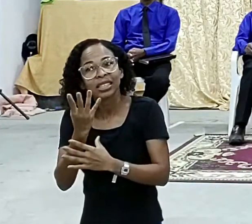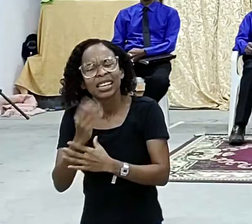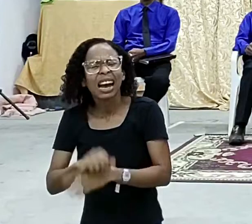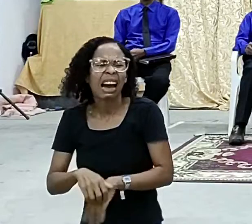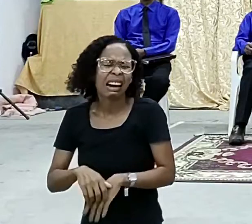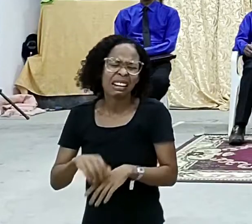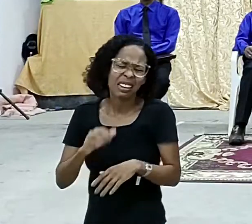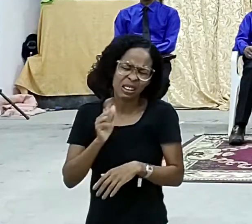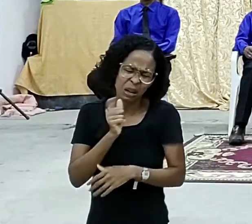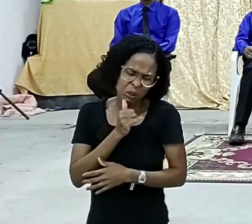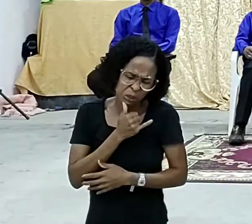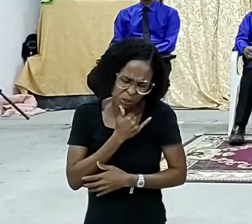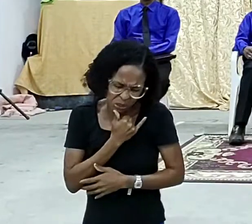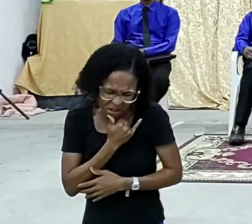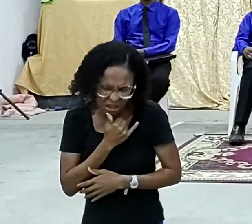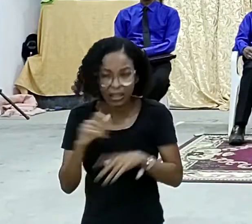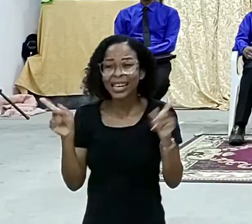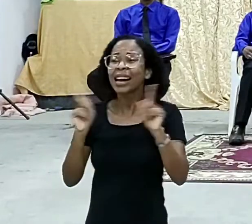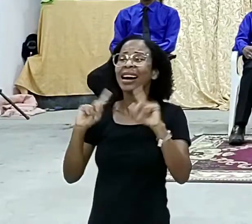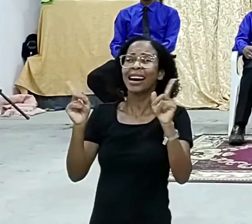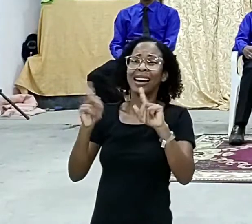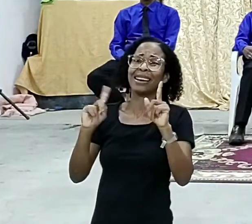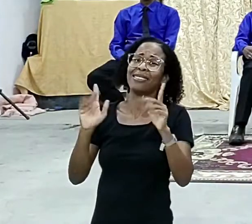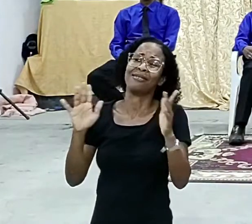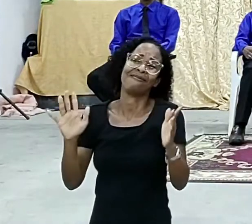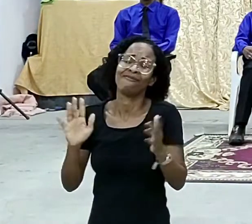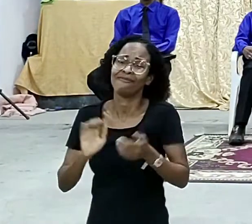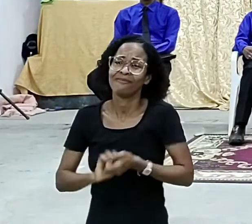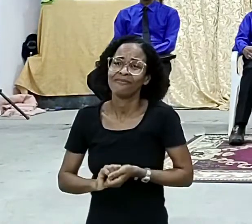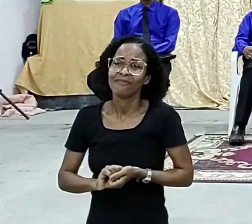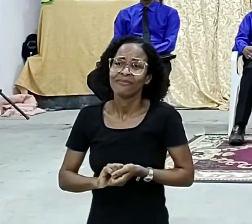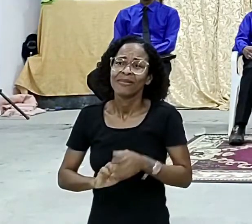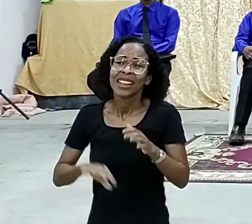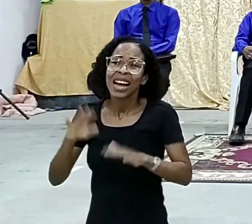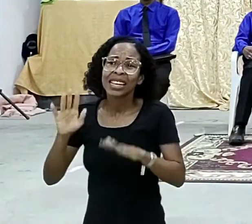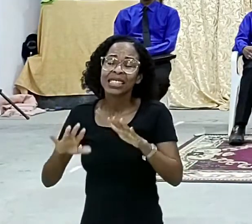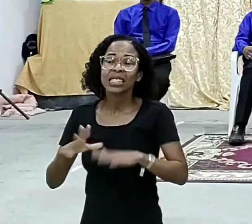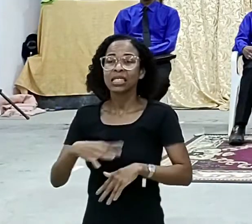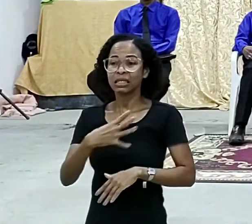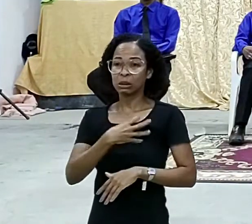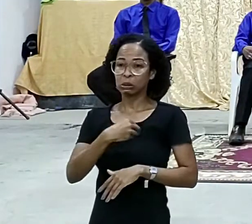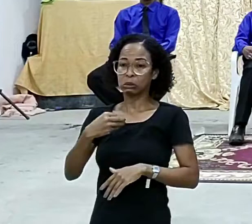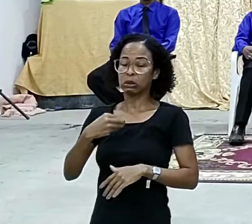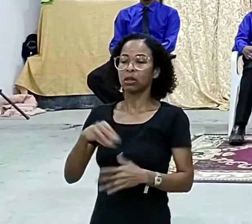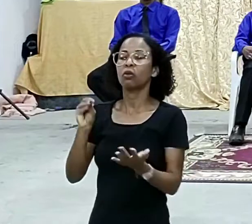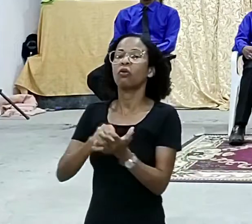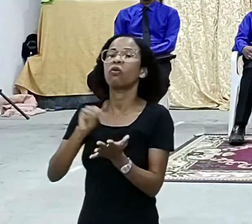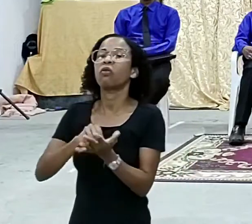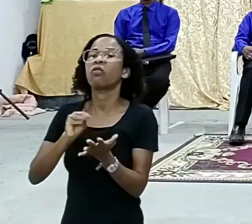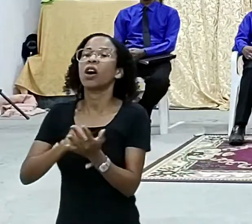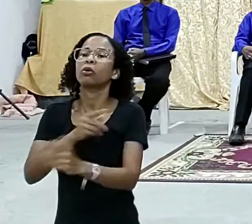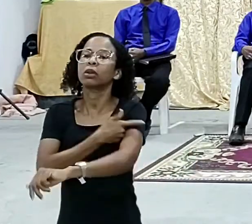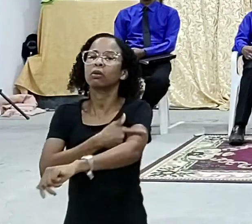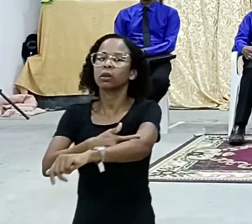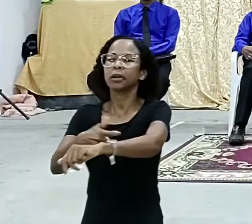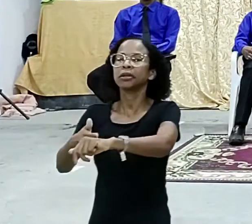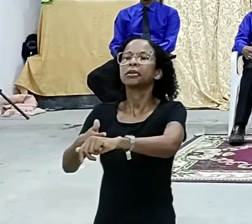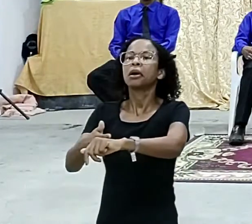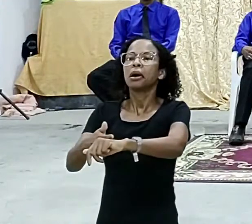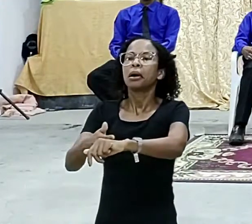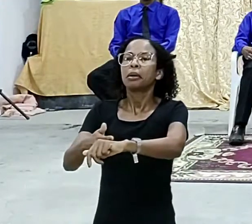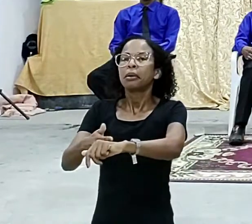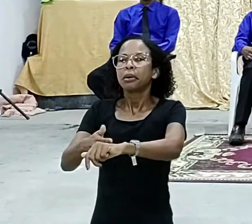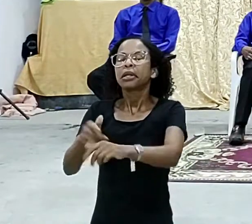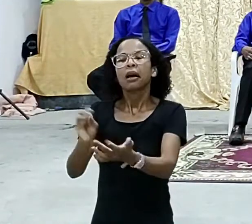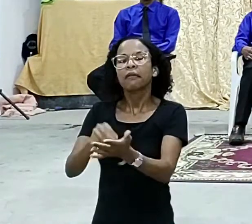pelo filho que muitas das vezes não corresponde àquilo que você quer, pelo esposo que